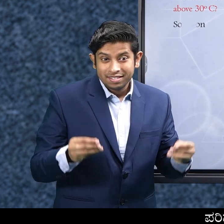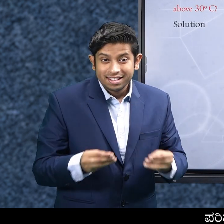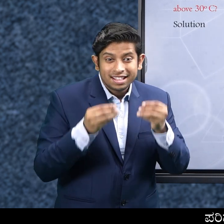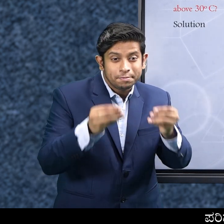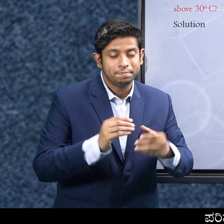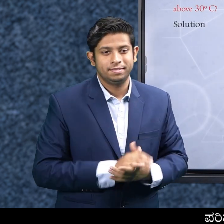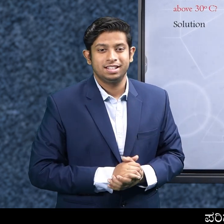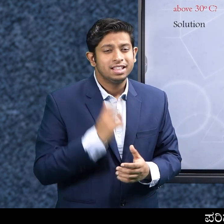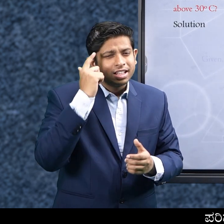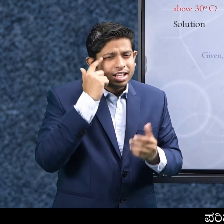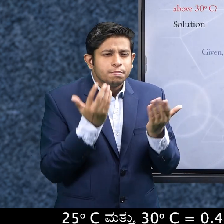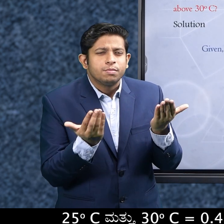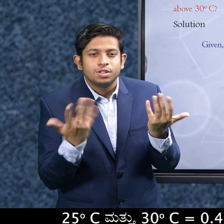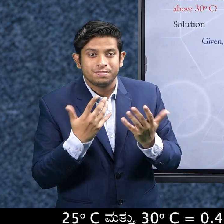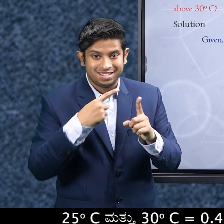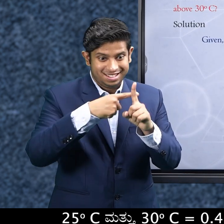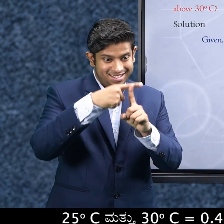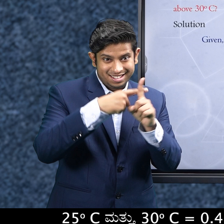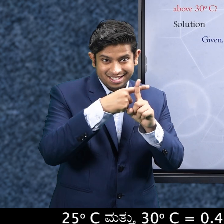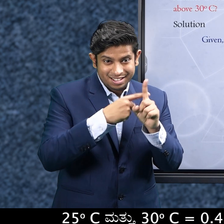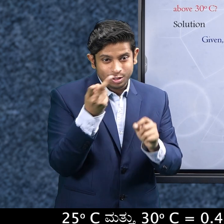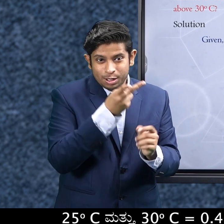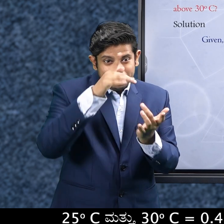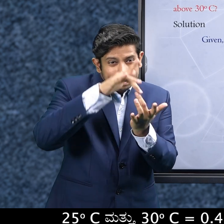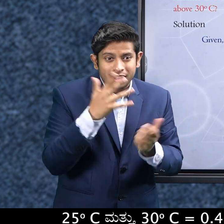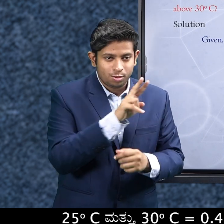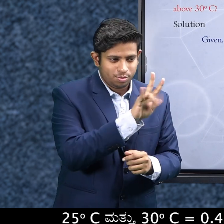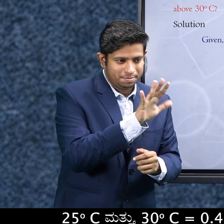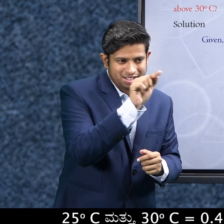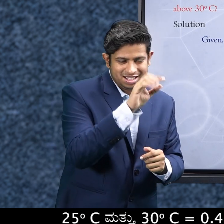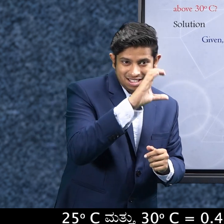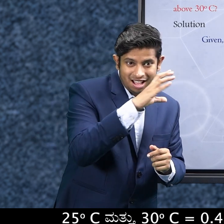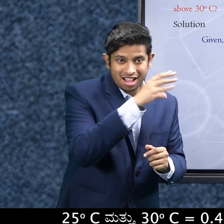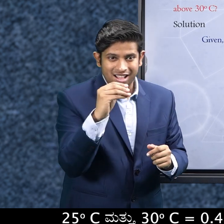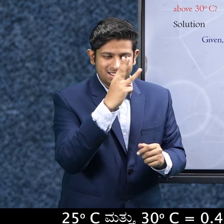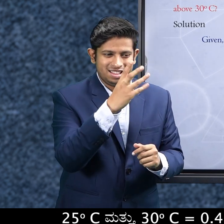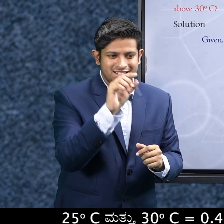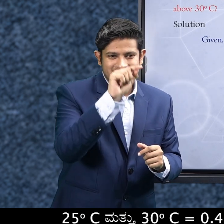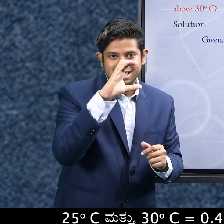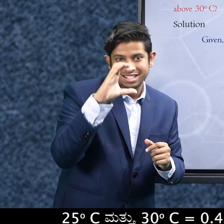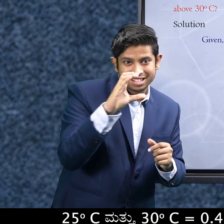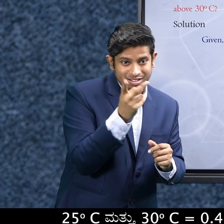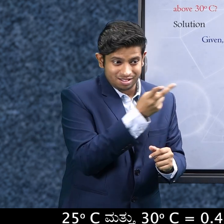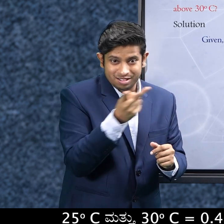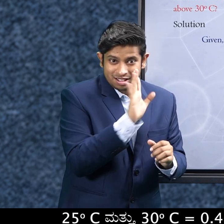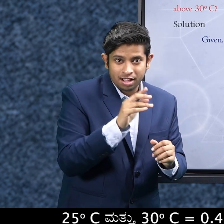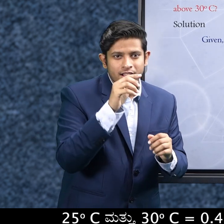ಪರಿಹಾರ ನೀಡಲಾಗಿದೆ. 25 ಡಿಗ್ರಿ ಸೆಲ್ಸಿಯಸ್ ಮತ್ತು 30 ಡಿಗ್ರಿ ಸೆಲ್ಸಿಯಸ್ ಈಸ್ ಈಕ್ವಲ್ ಟು 0.4 ಈಸ್ ಈಕ್ವಲ್ ಟು ಪಿ ಆಫ್ ಎ ನಡುವಿನ